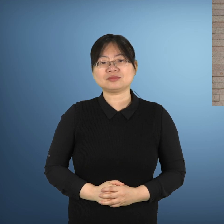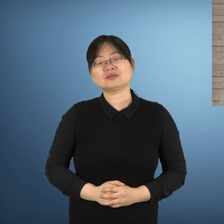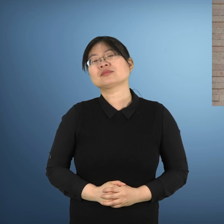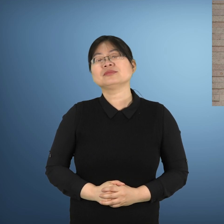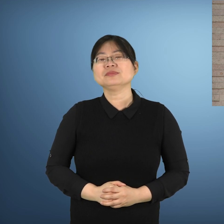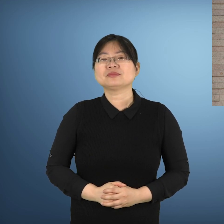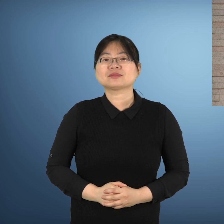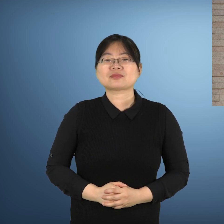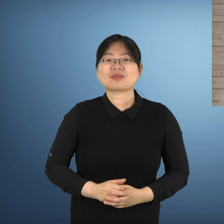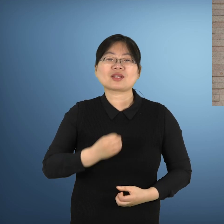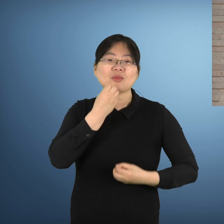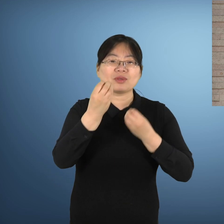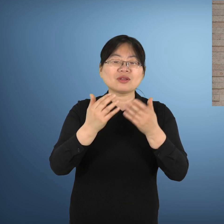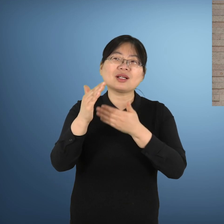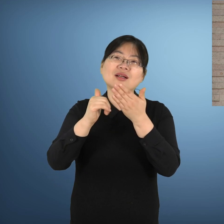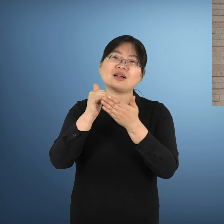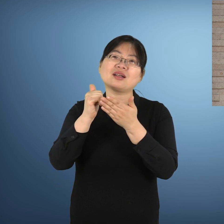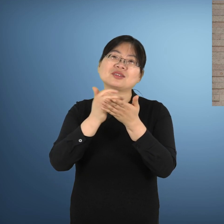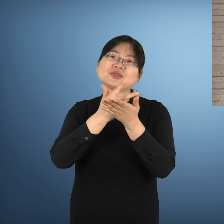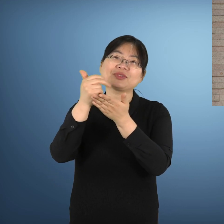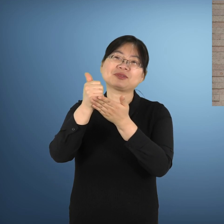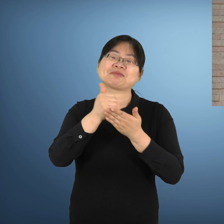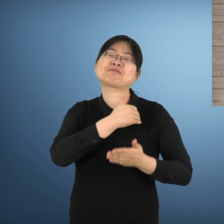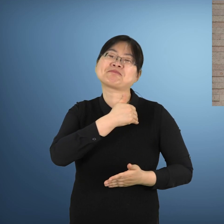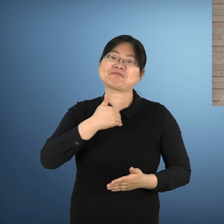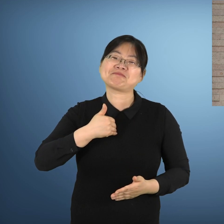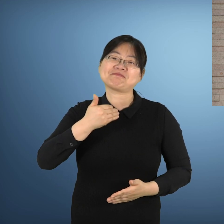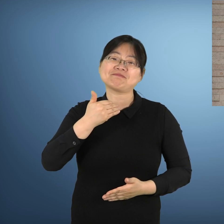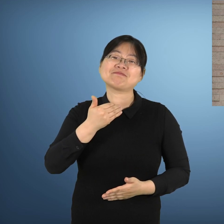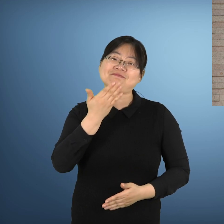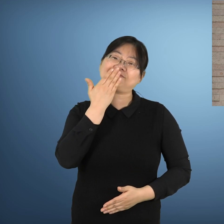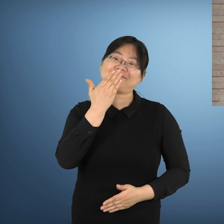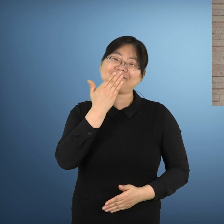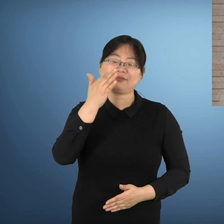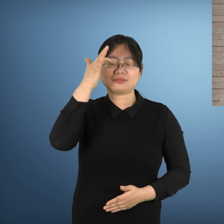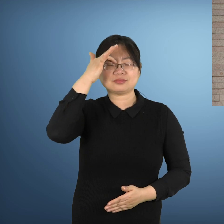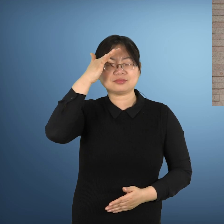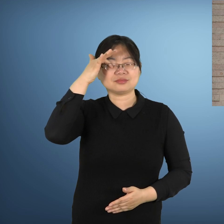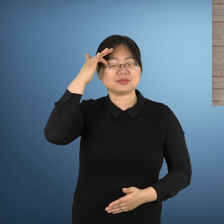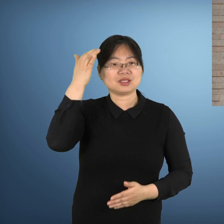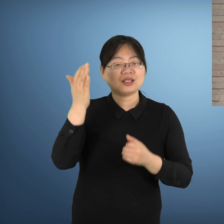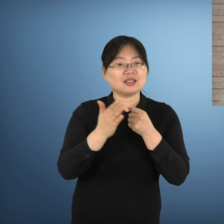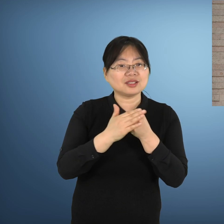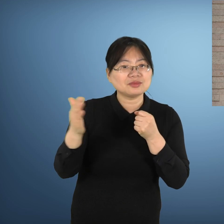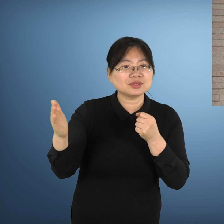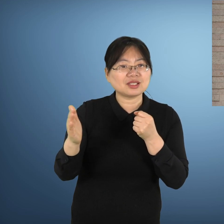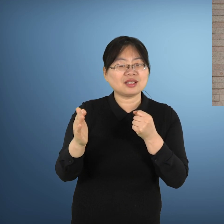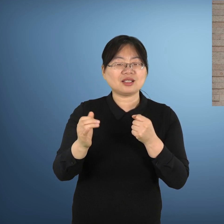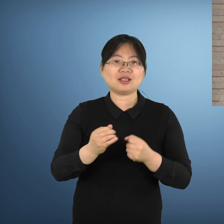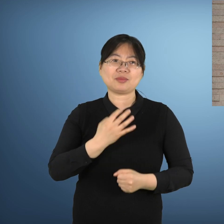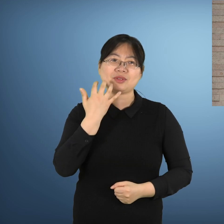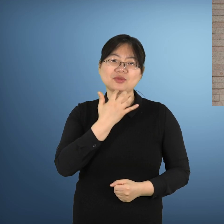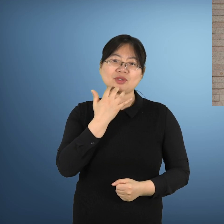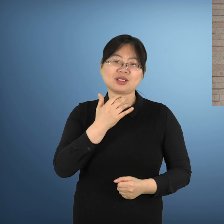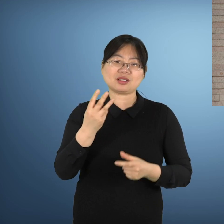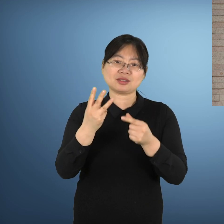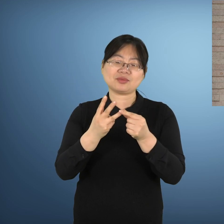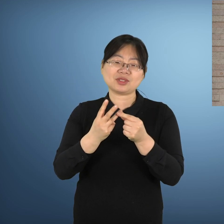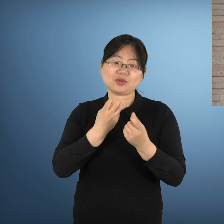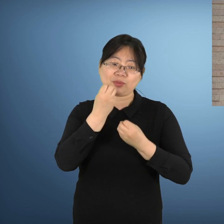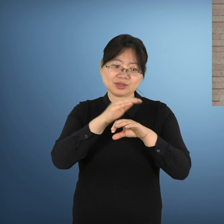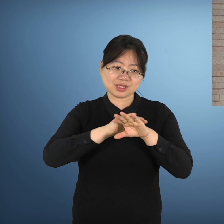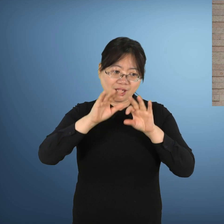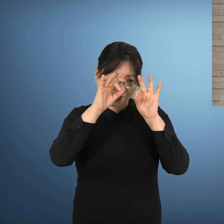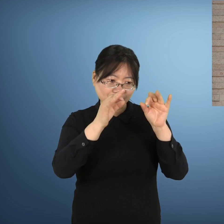그걸로 된 거예요. 그래서 베드로가 세 번째 고백을 잘 보세요. 7절에,